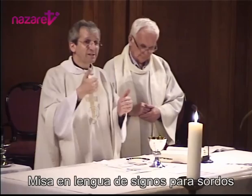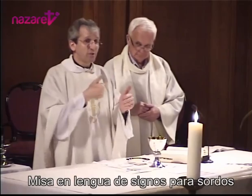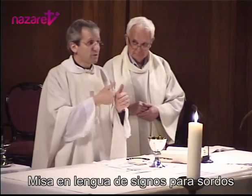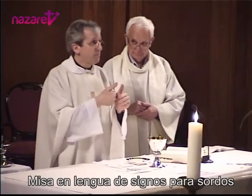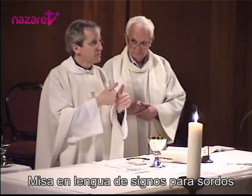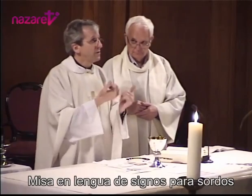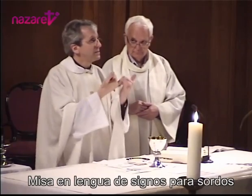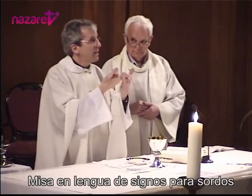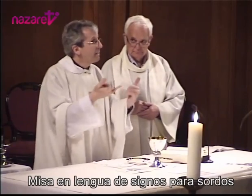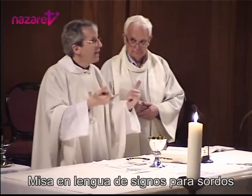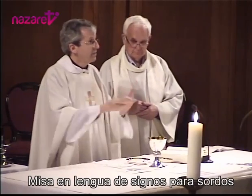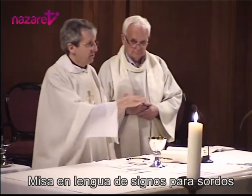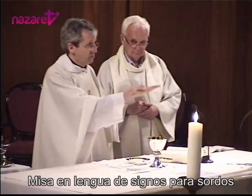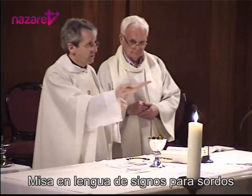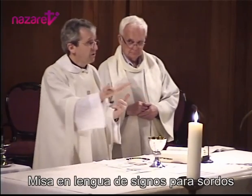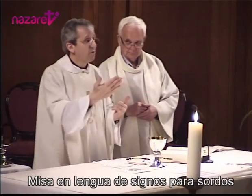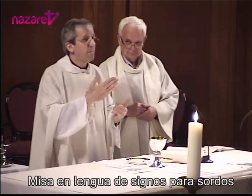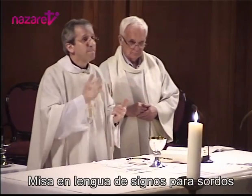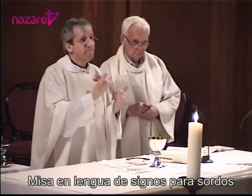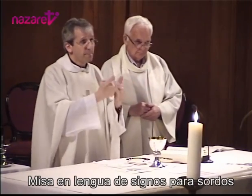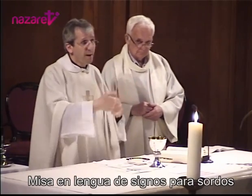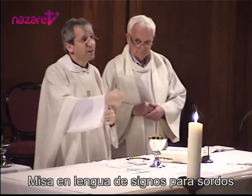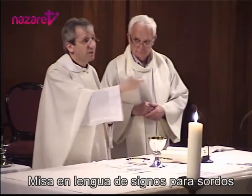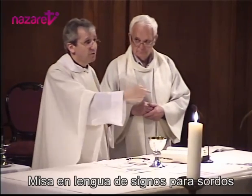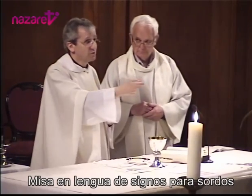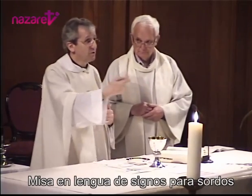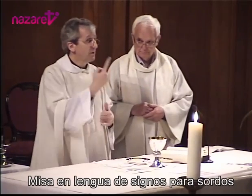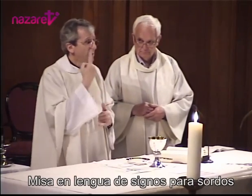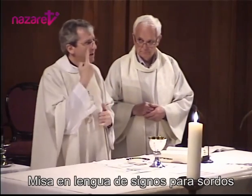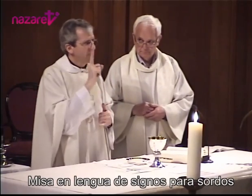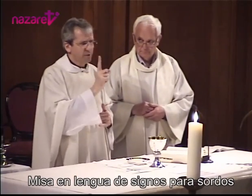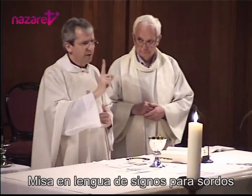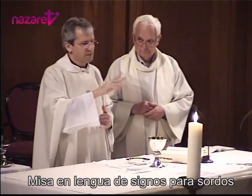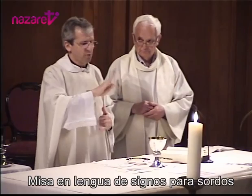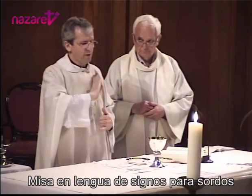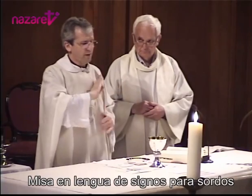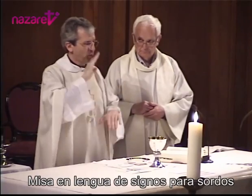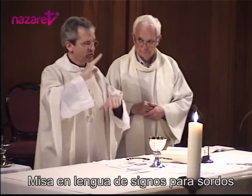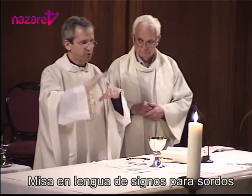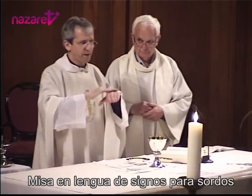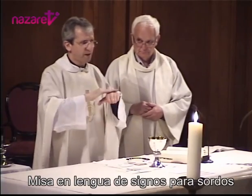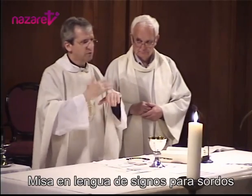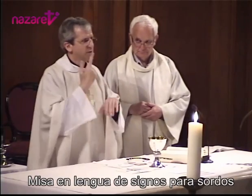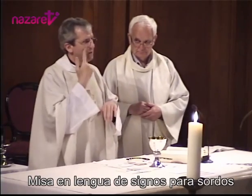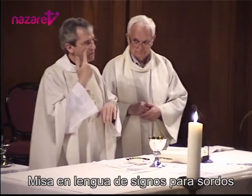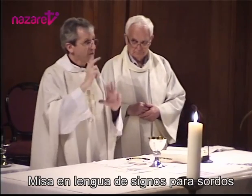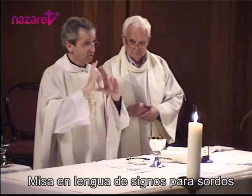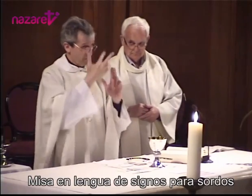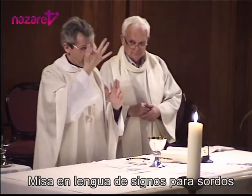tus apóstoles: la paz os dejo, mi paz os doy. No tengas en cuenta nuestros pecados, sino la